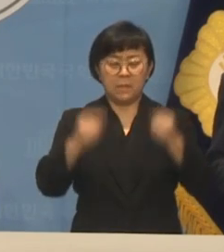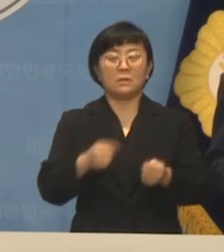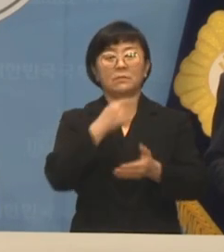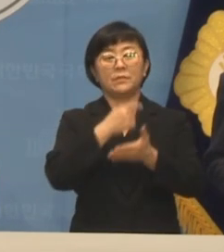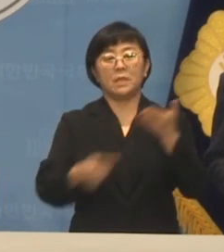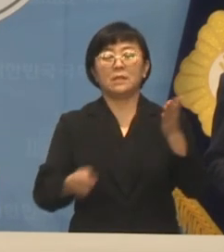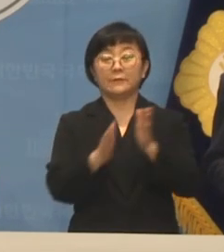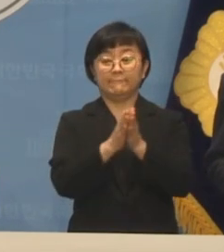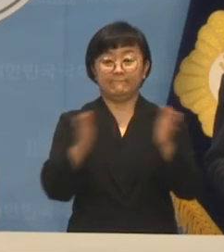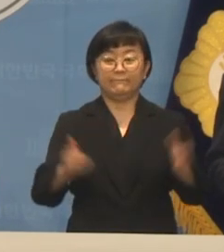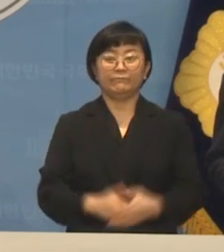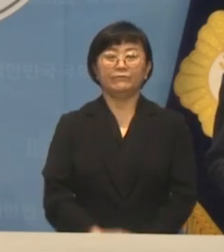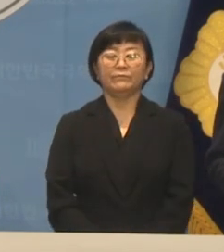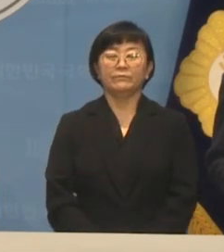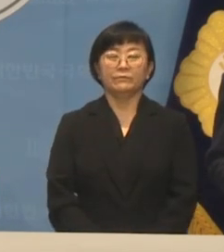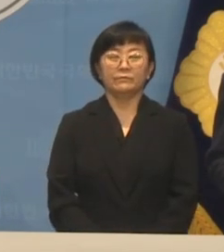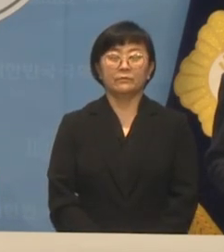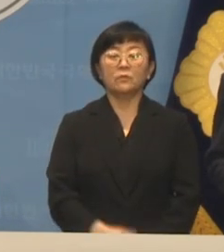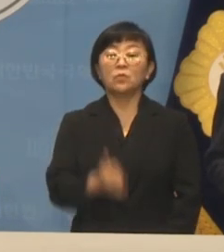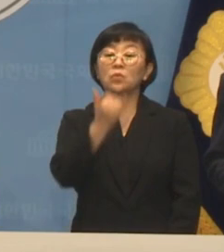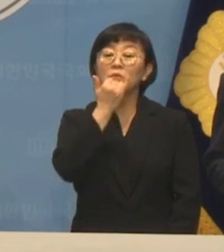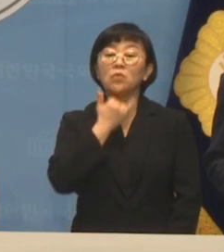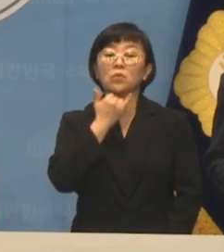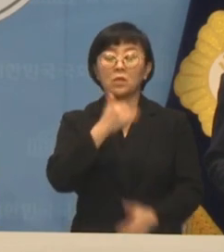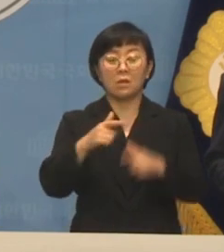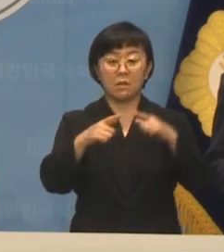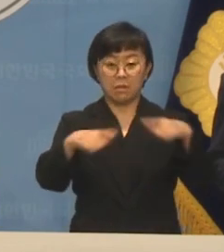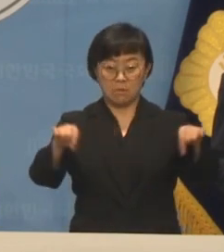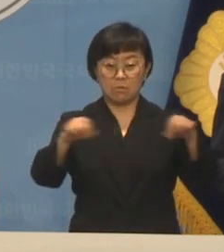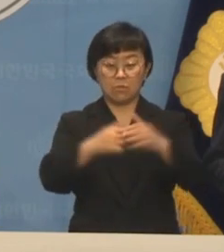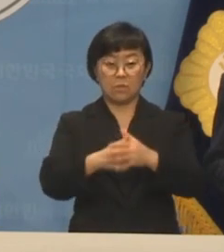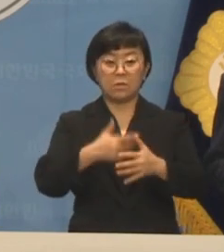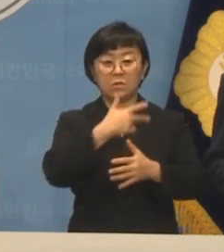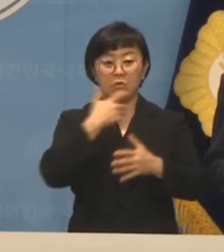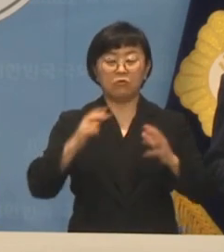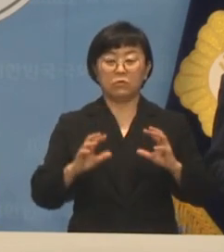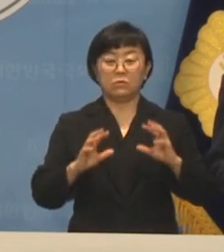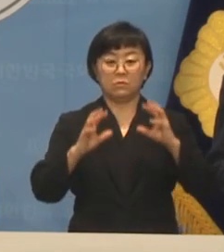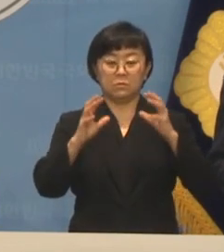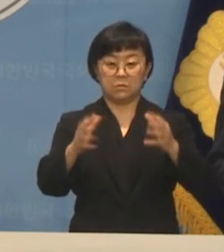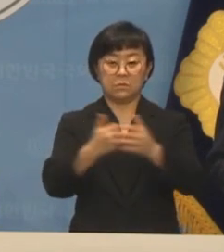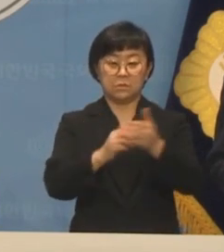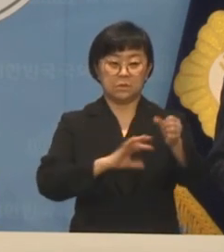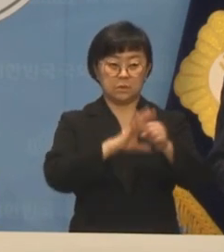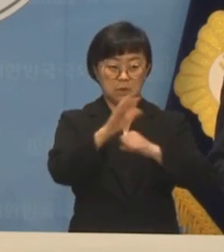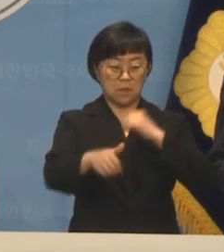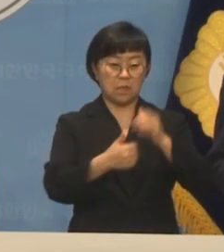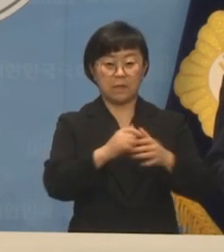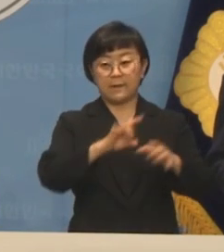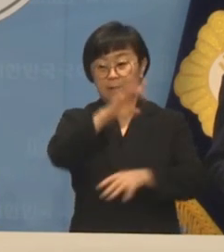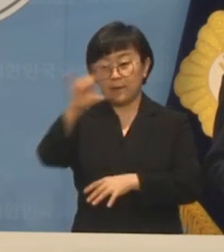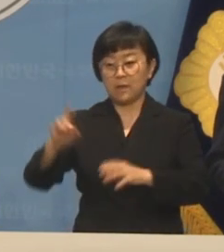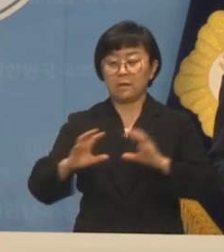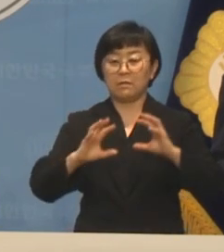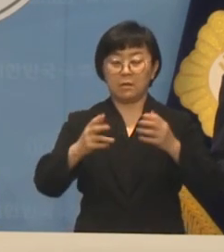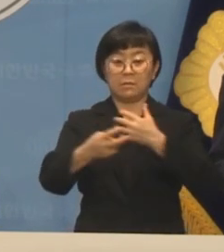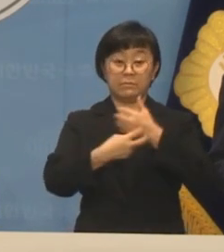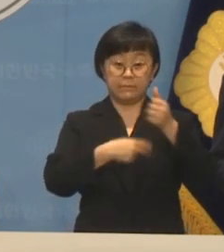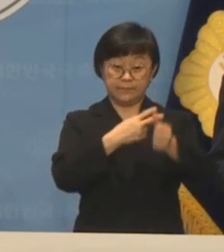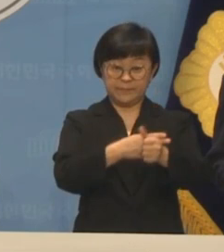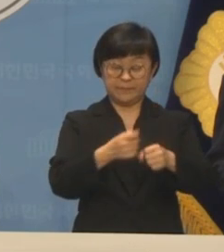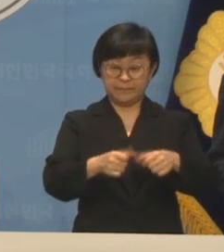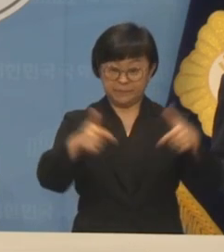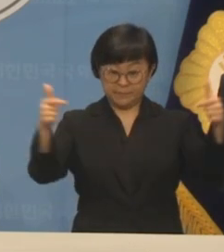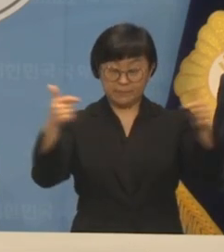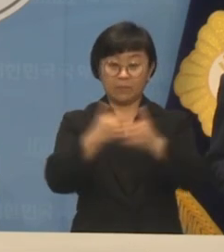피해가 우려됩니다. 독일, 일본, 영국 등 세계 각국의 의사들은 의사